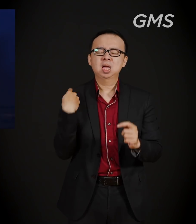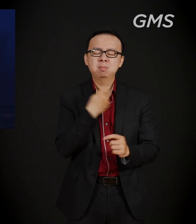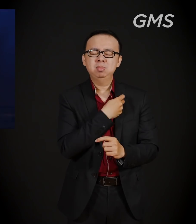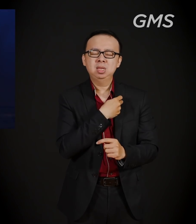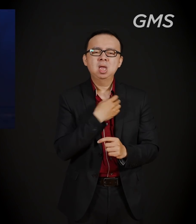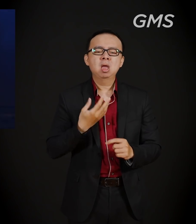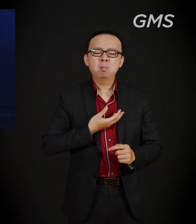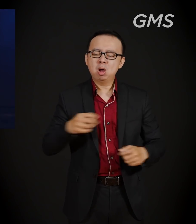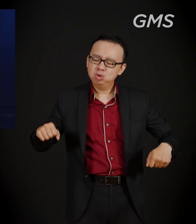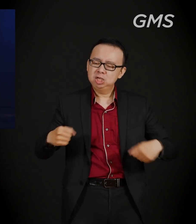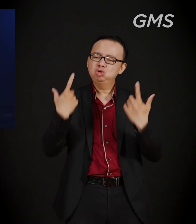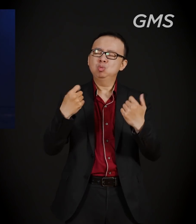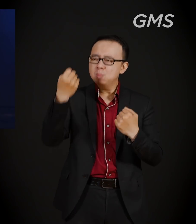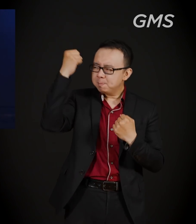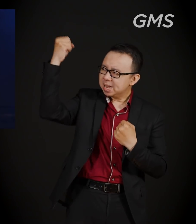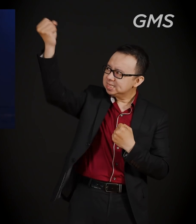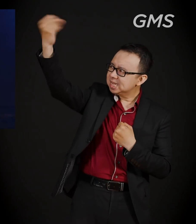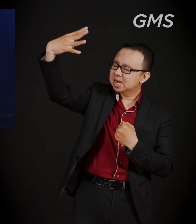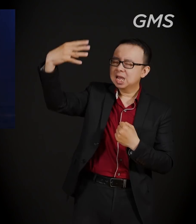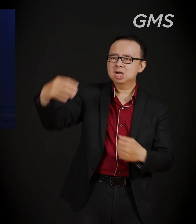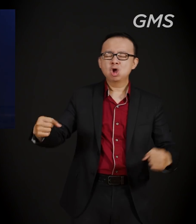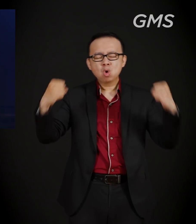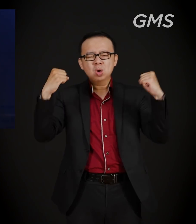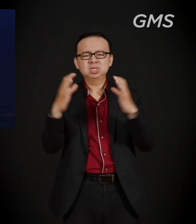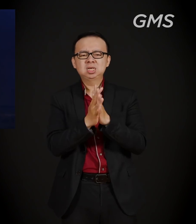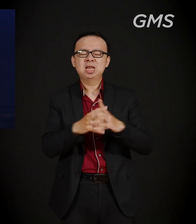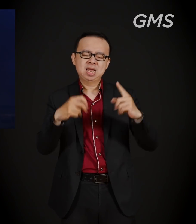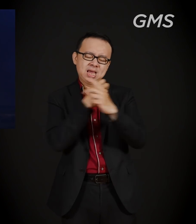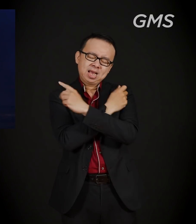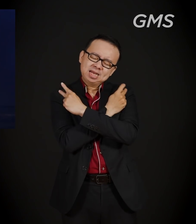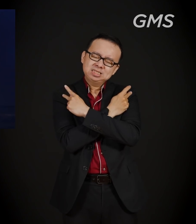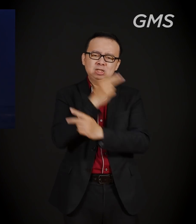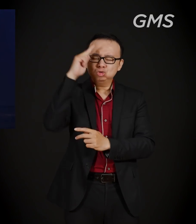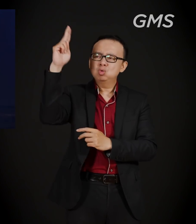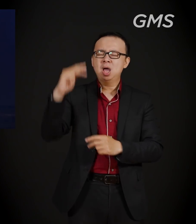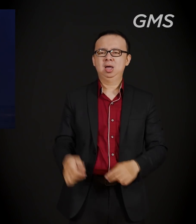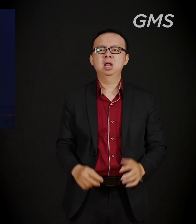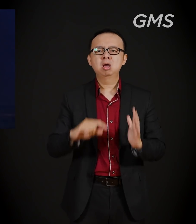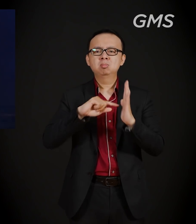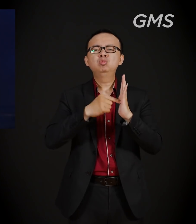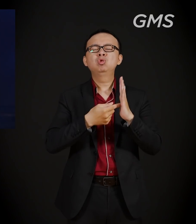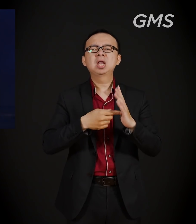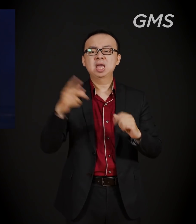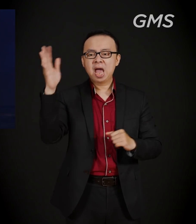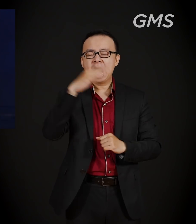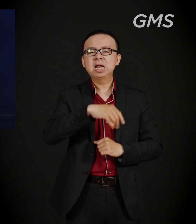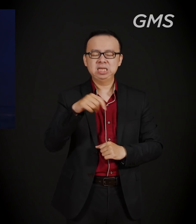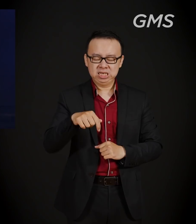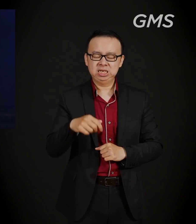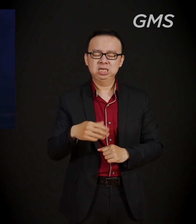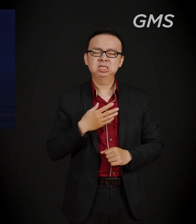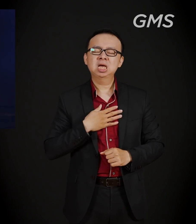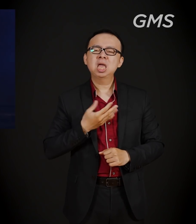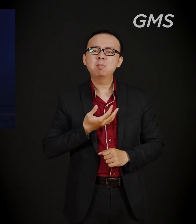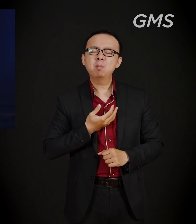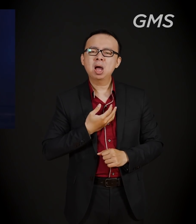kuasa Tuhan yang sempurna. Terima kasih Tuhan Yesus. Sehingga mulai hari ini kami tidak jadi orang Kristen